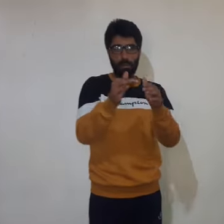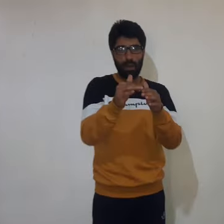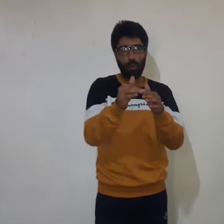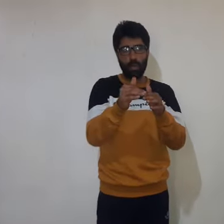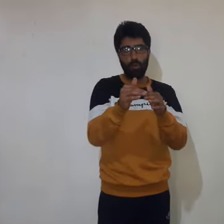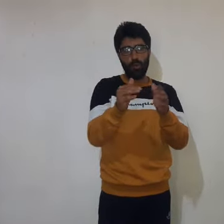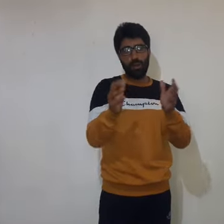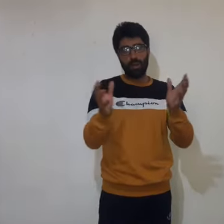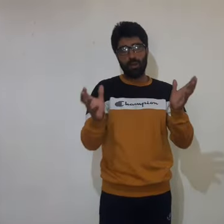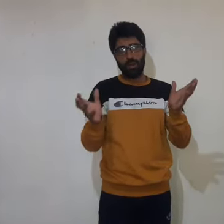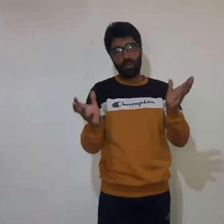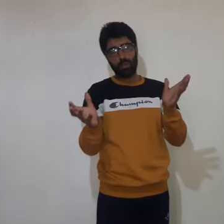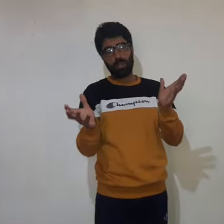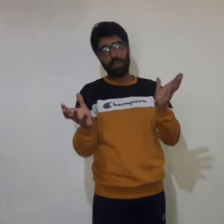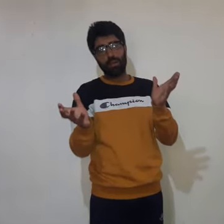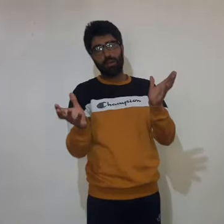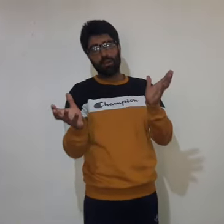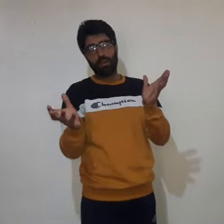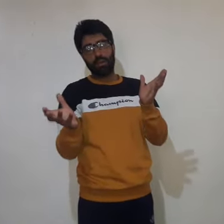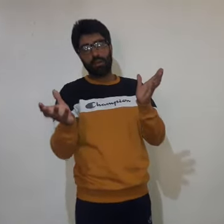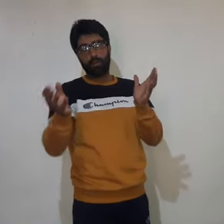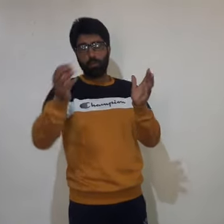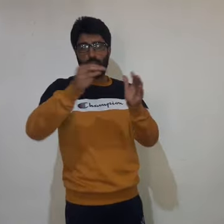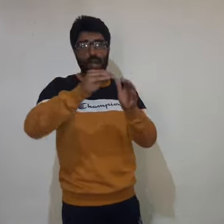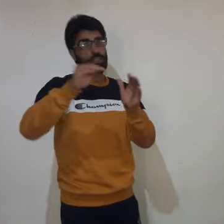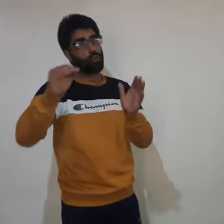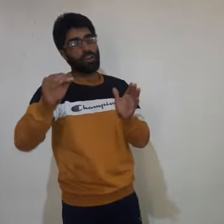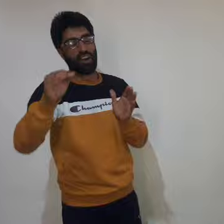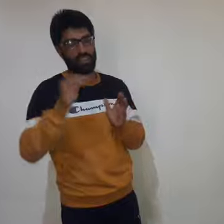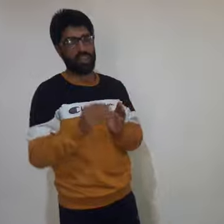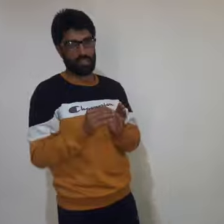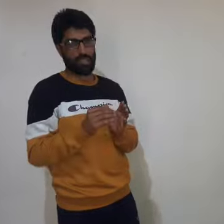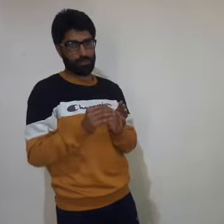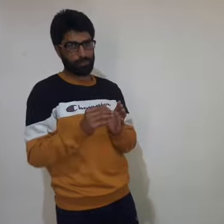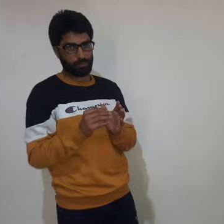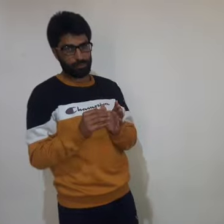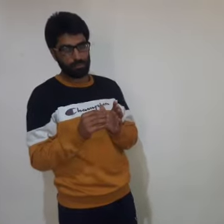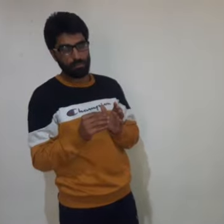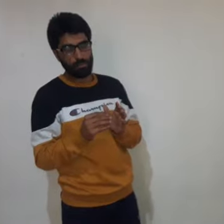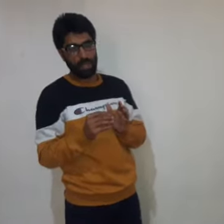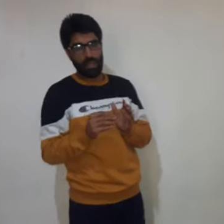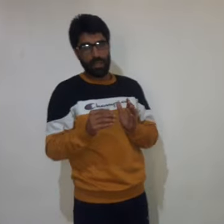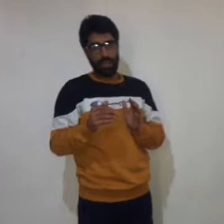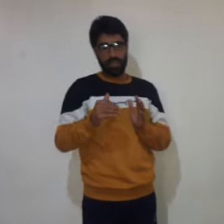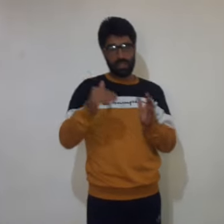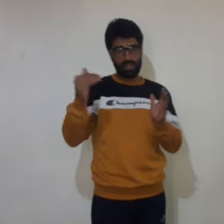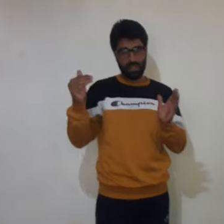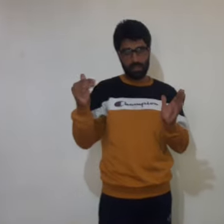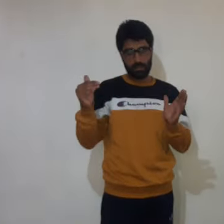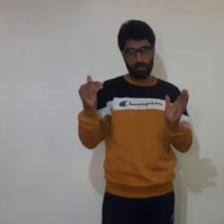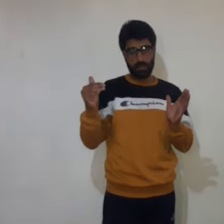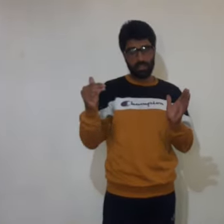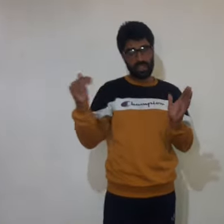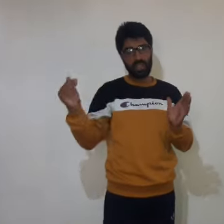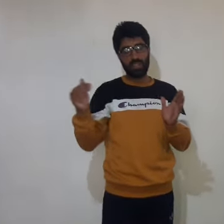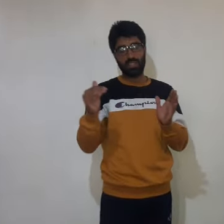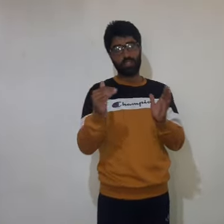मल्टीप्लाई होके वो उसकी पूरी लंग्स को इन्फेक्टेड करते हैं। ये रिसेंटली रिसर्च हुआ